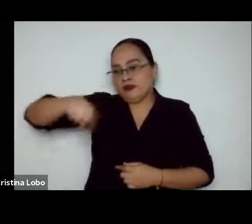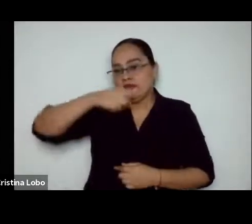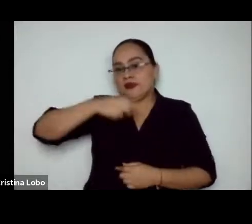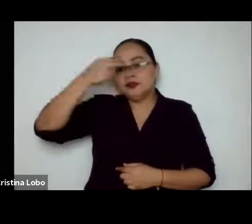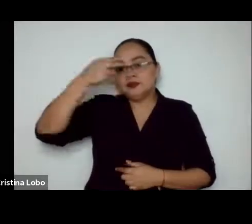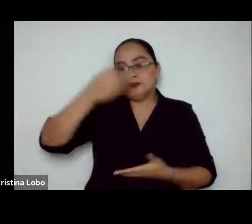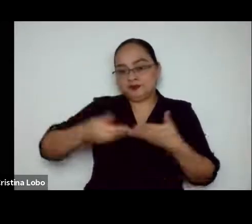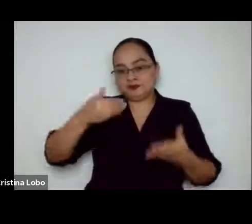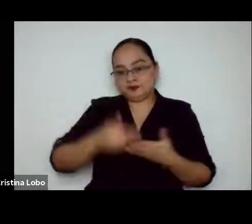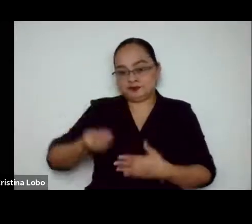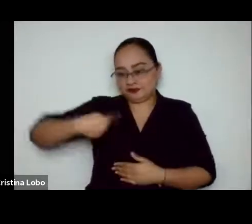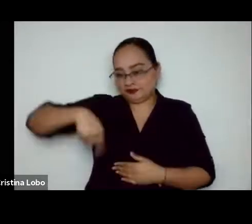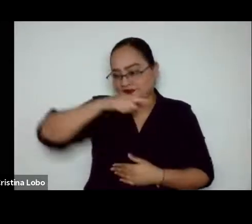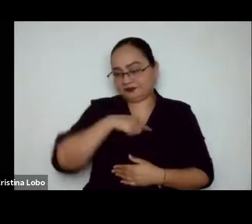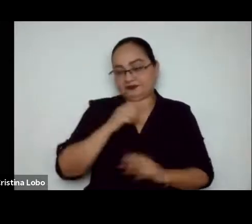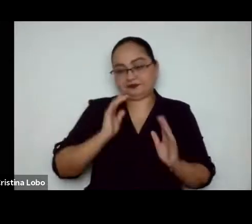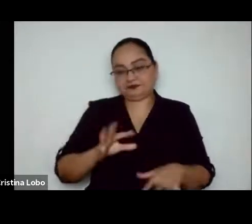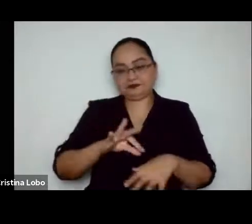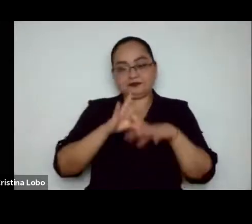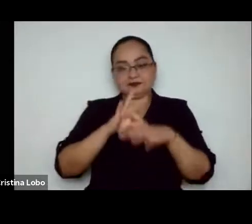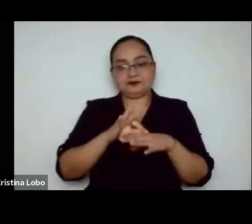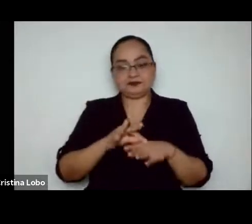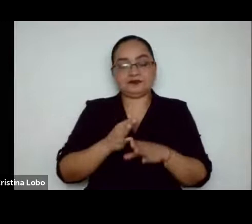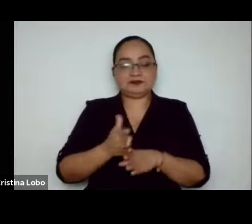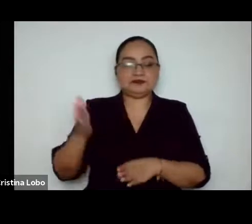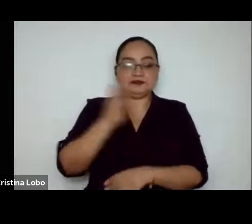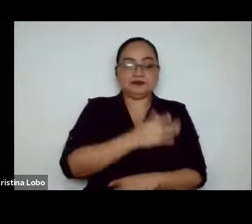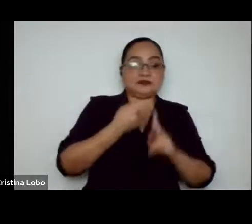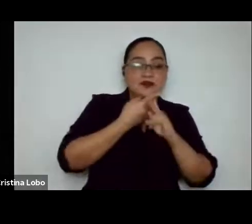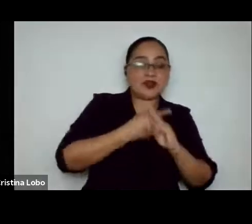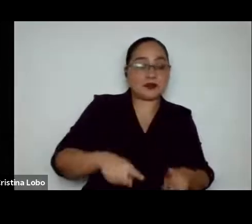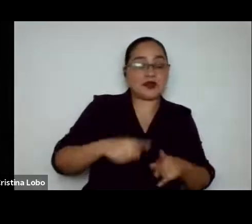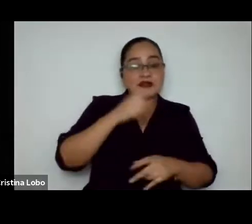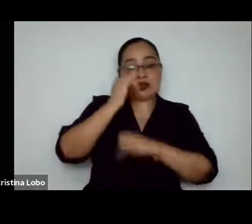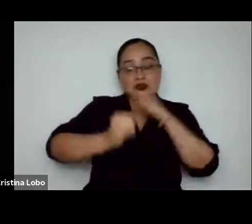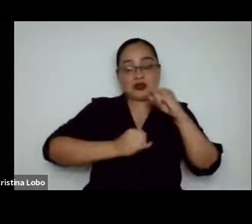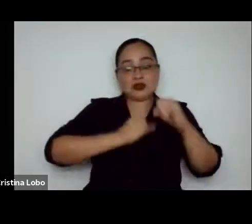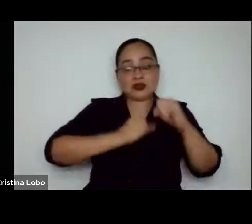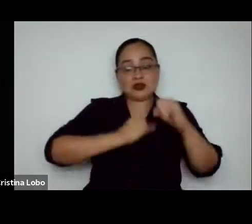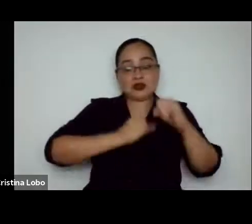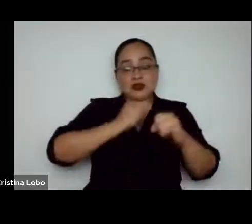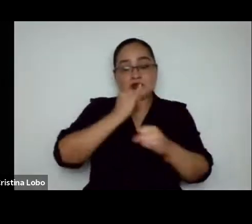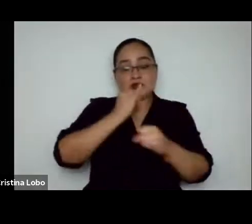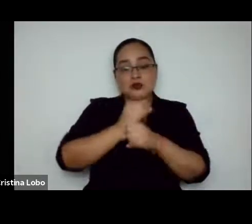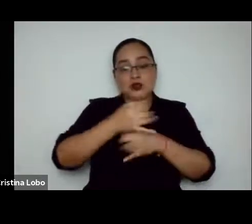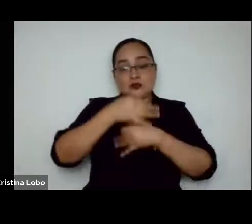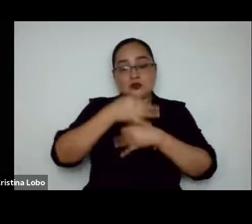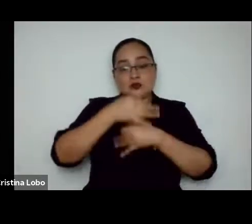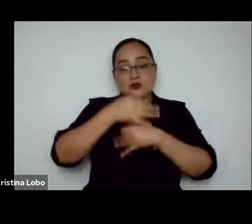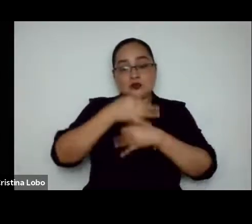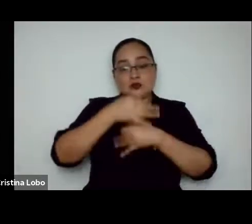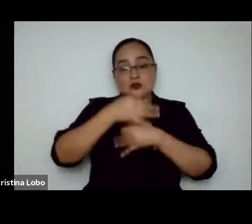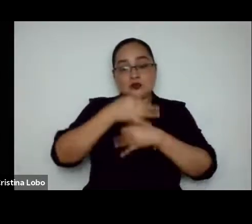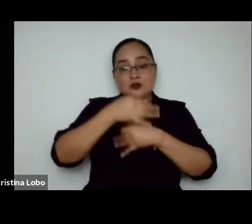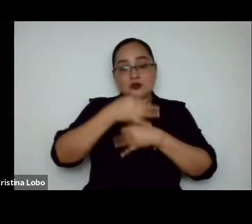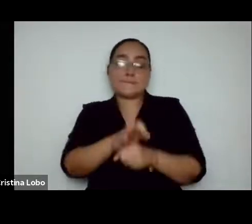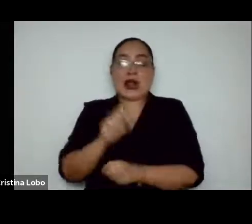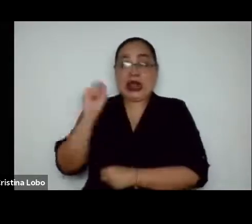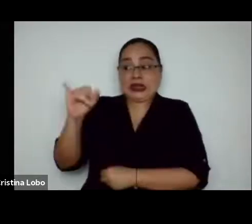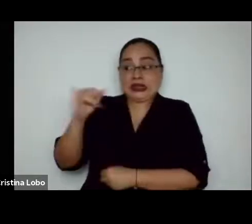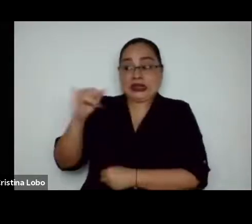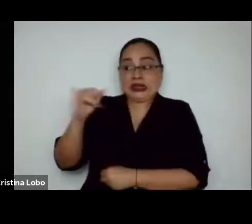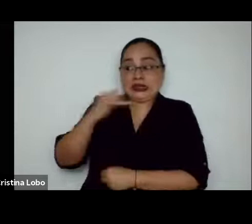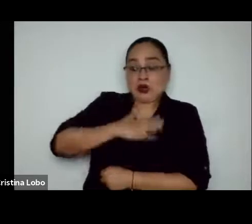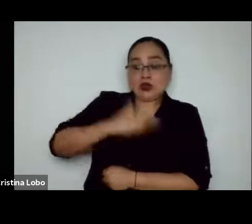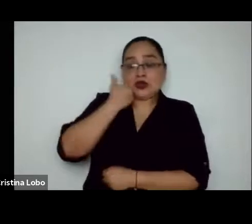momento, pero que tiene muchos años, como decía, desde los orígenes de las declaraciones, el movimiento feminista que reclama con toda razón una mayor